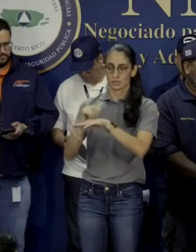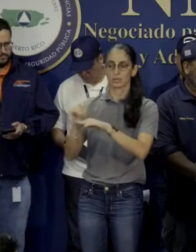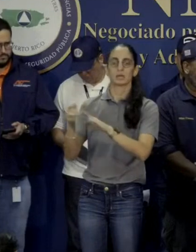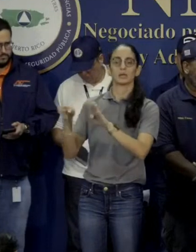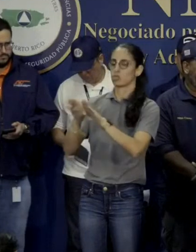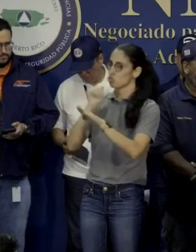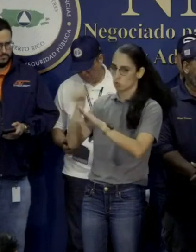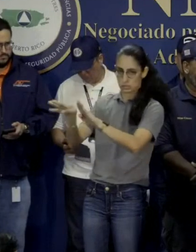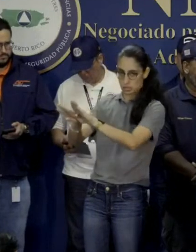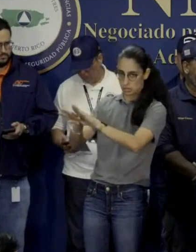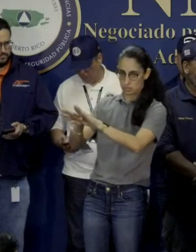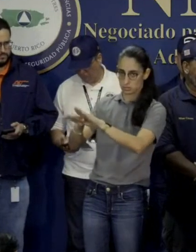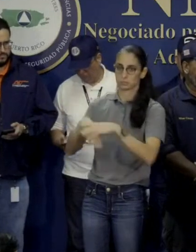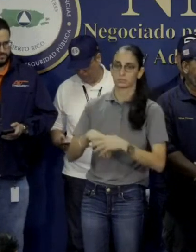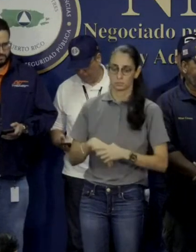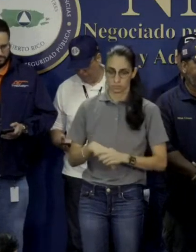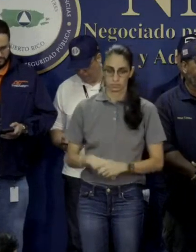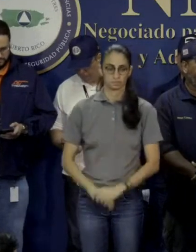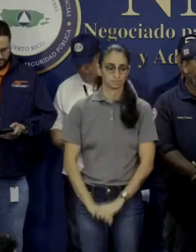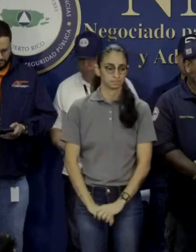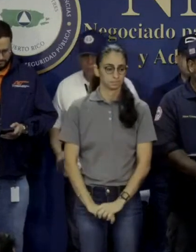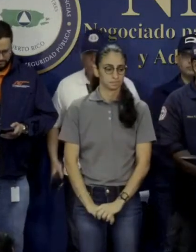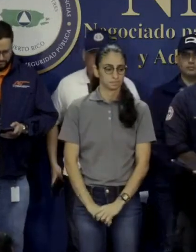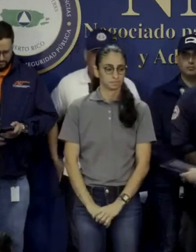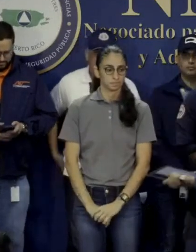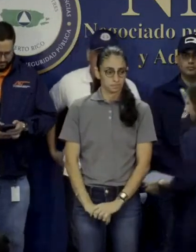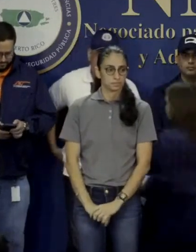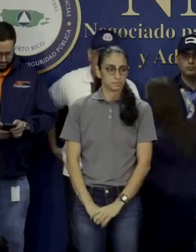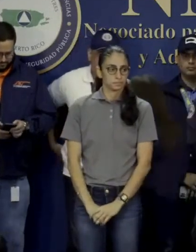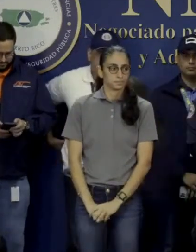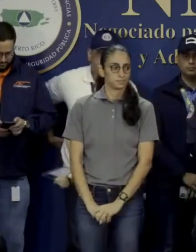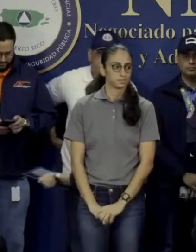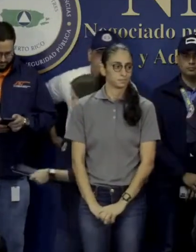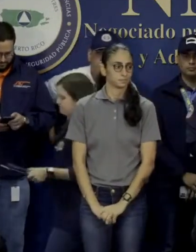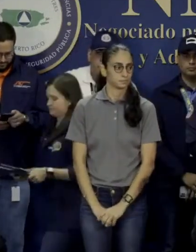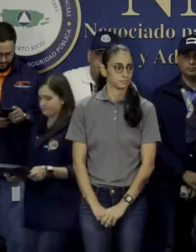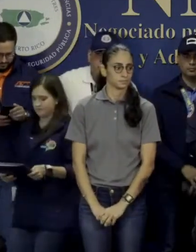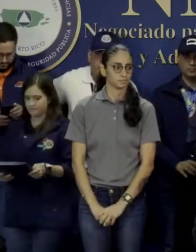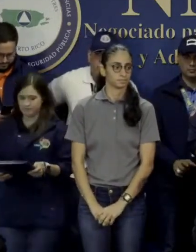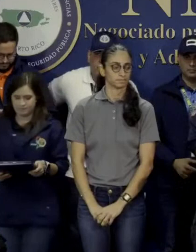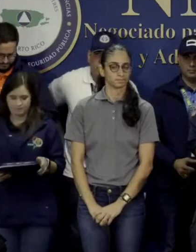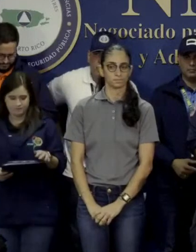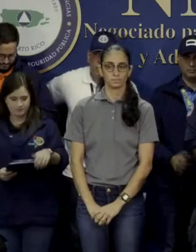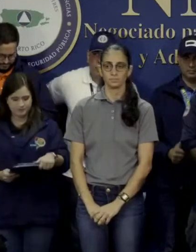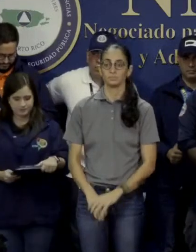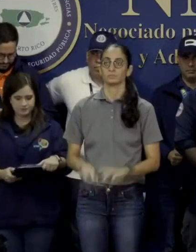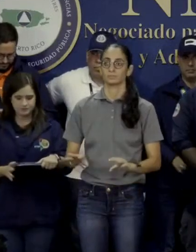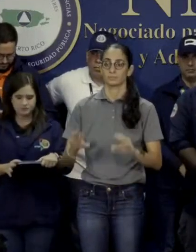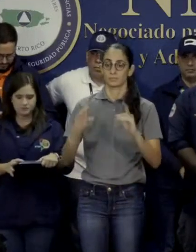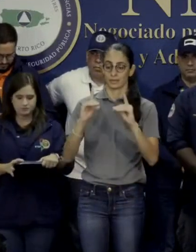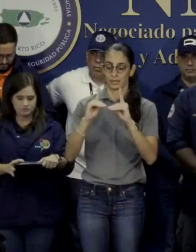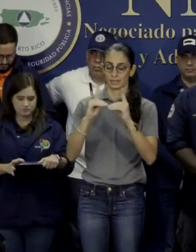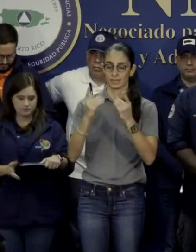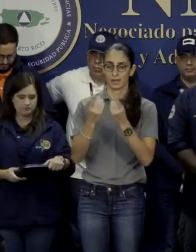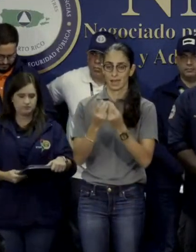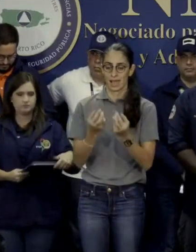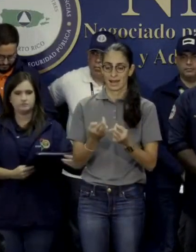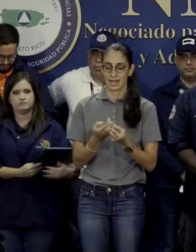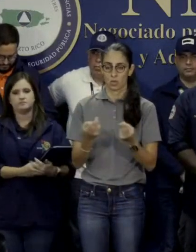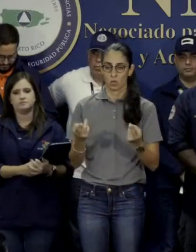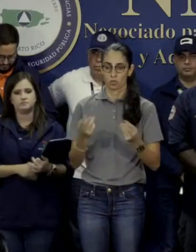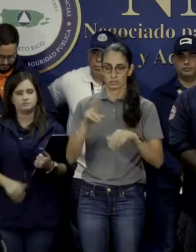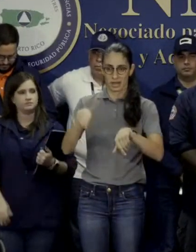están comenzando a operar. Muy bien. En el caso del Departamento de Recursos